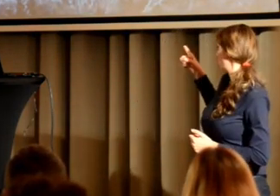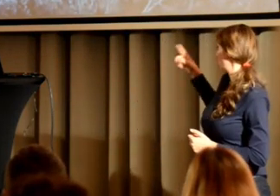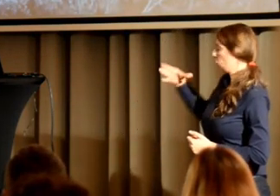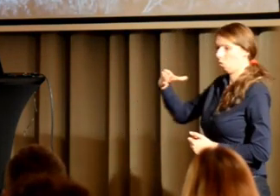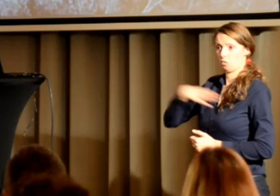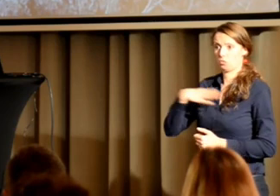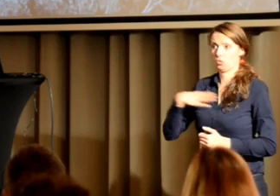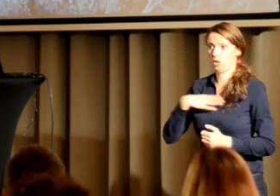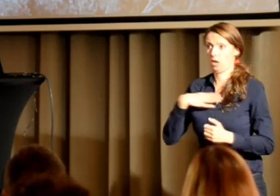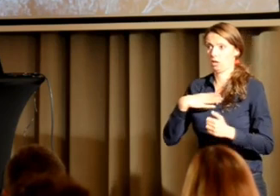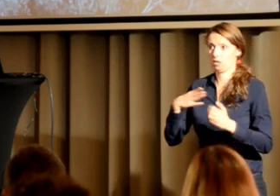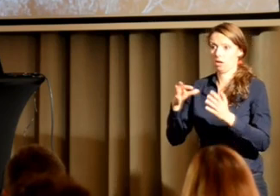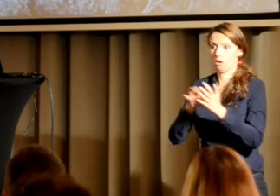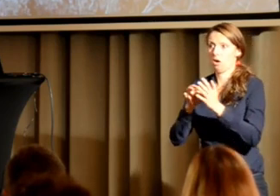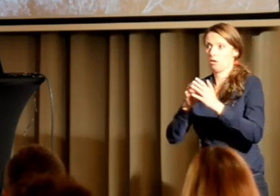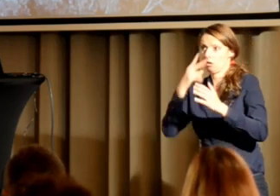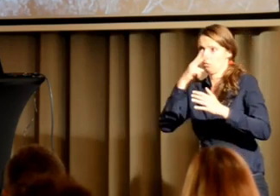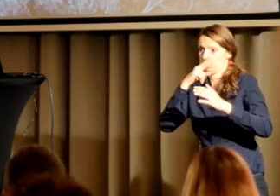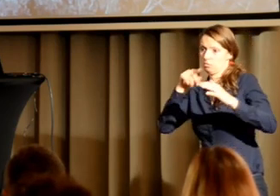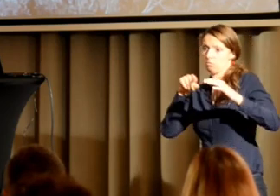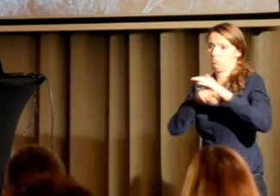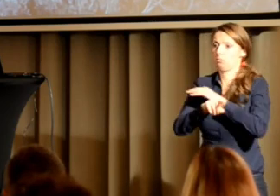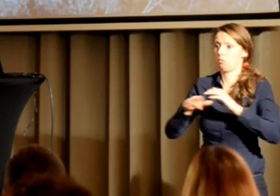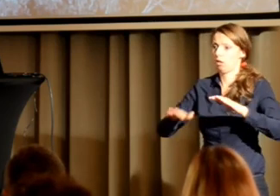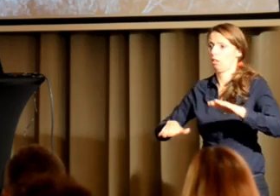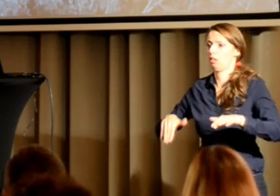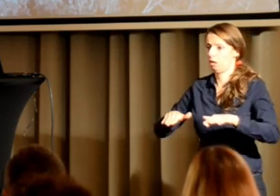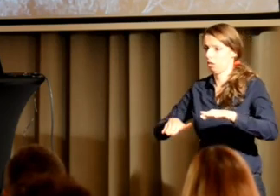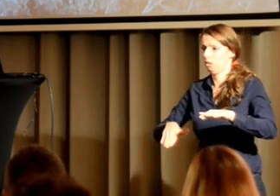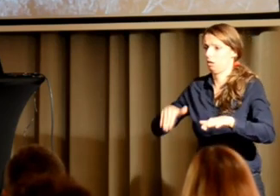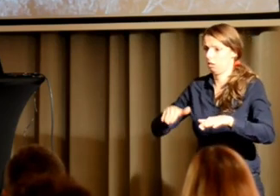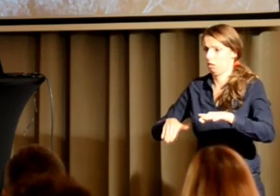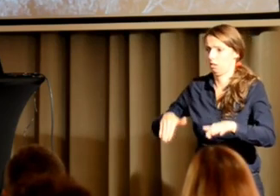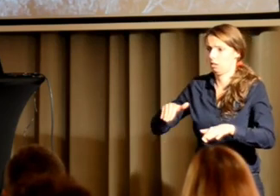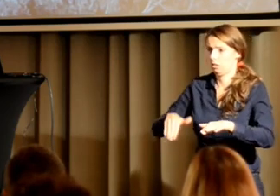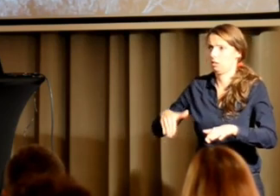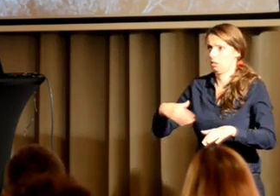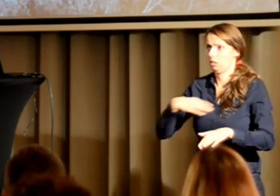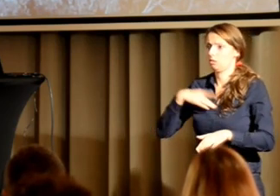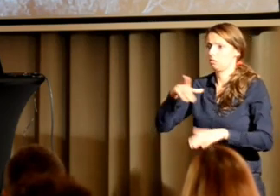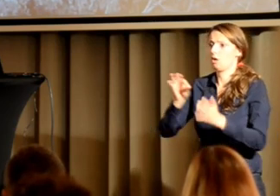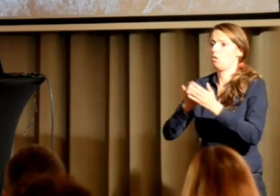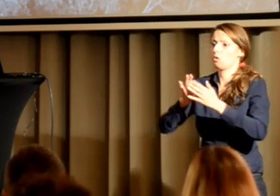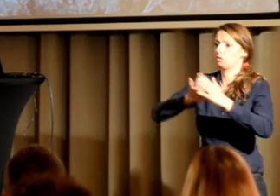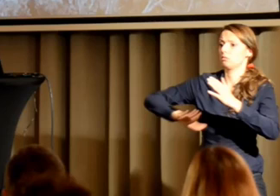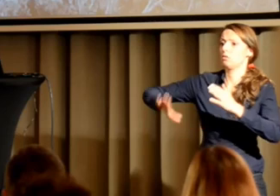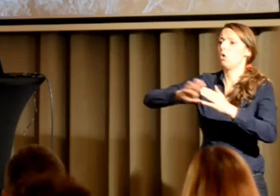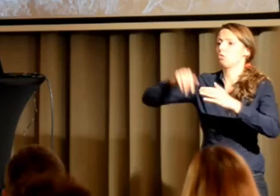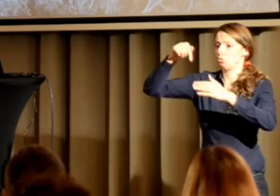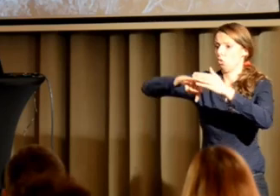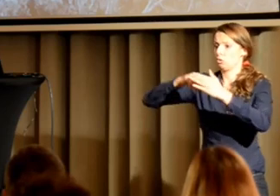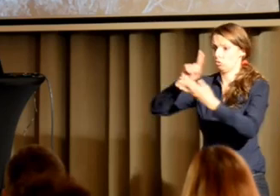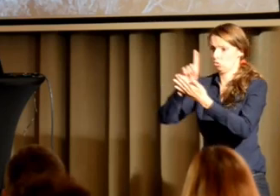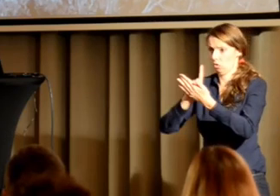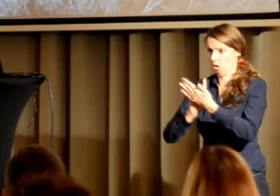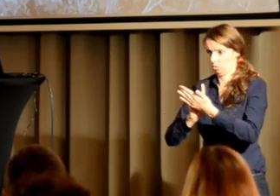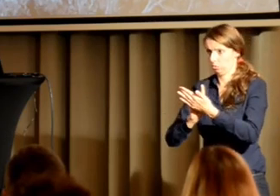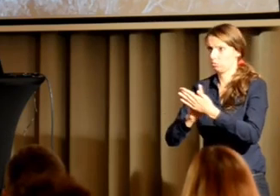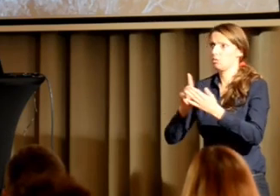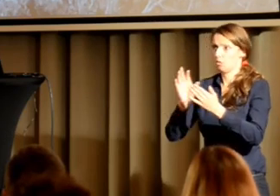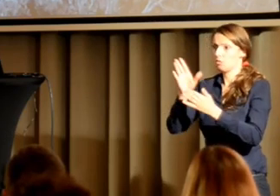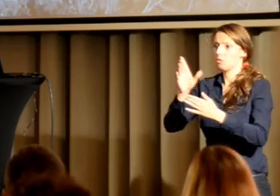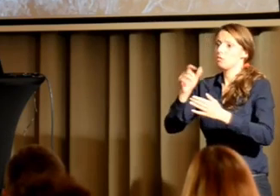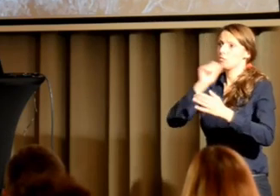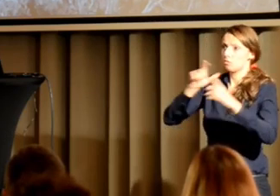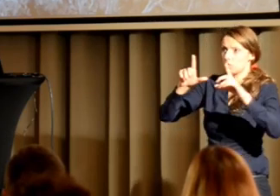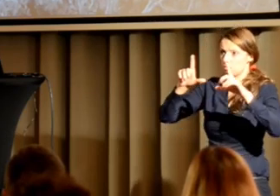prostu z wnyka i ciągnie tego wnyka za sobą, ma poranioną łapę. W Borach Dolnośląskich udało nam się go sfilmować na